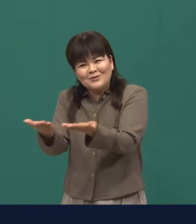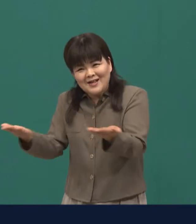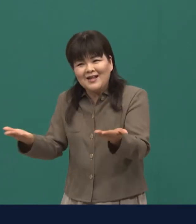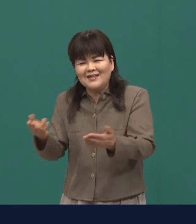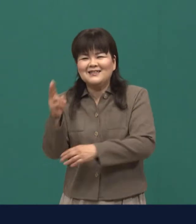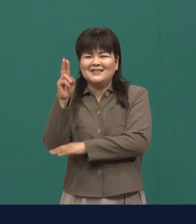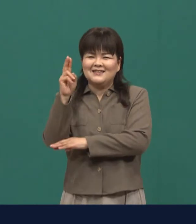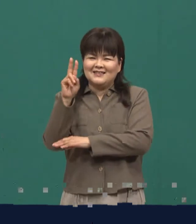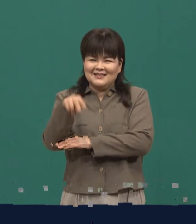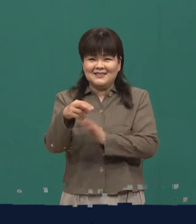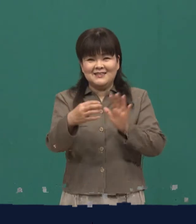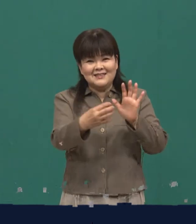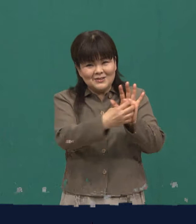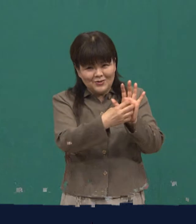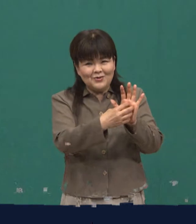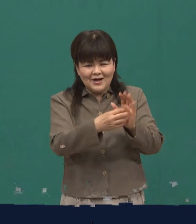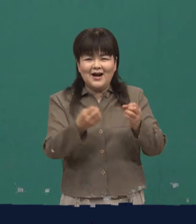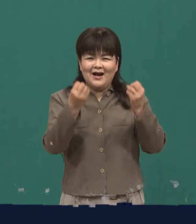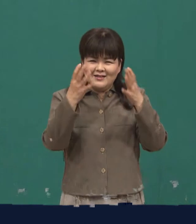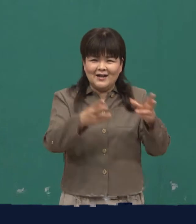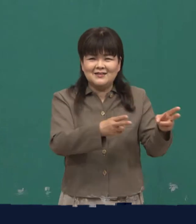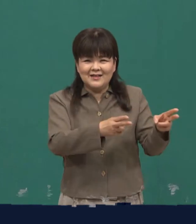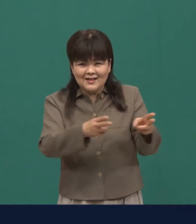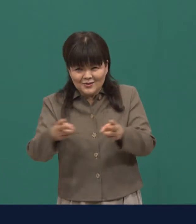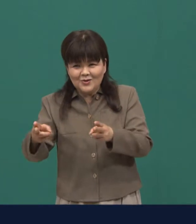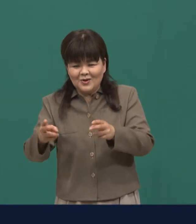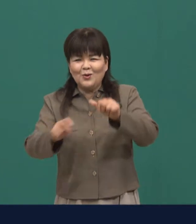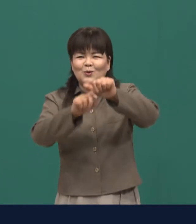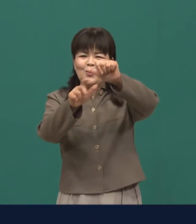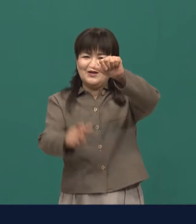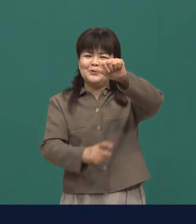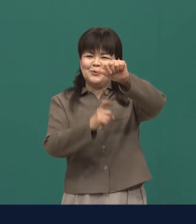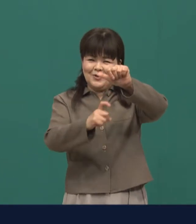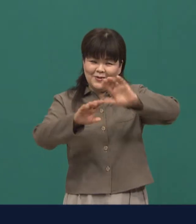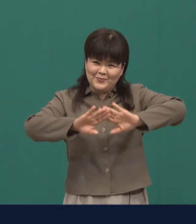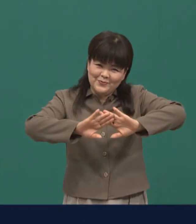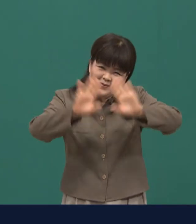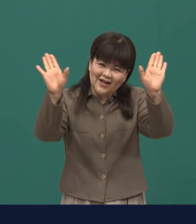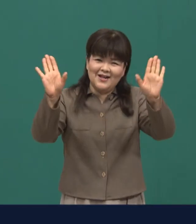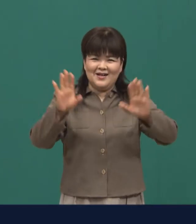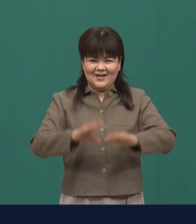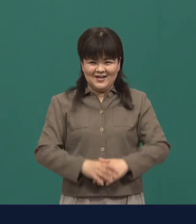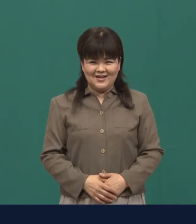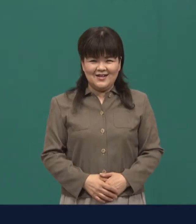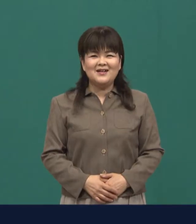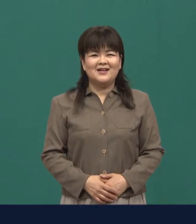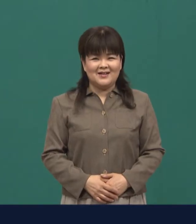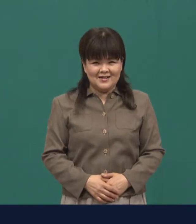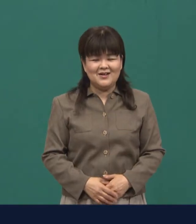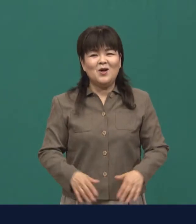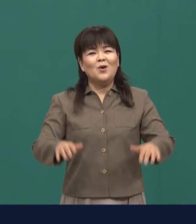証する新たな制度を今月10日からスタートさせました。